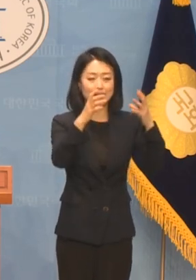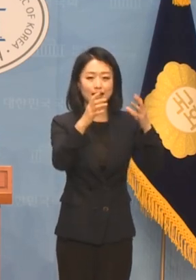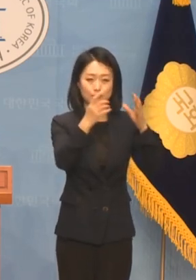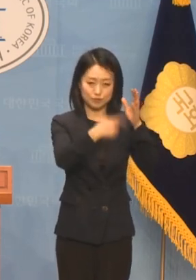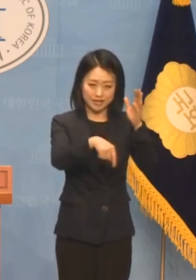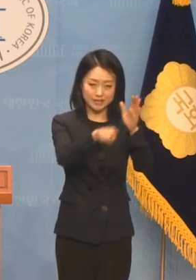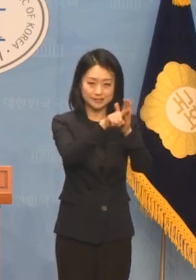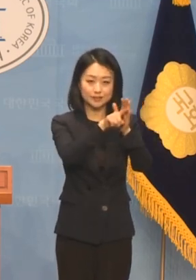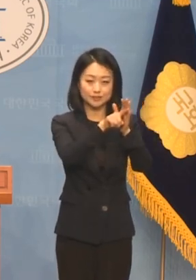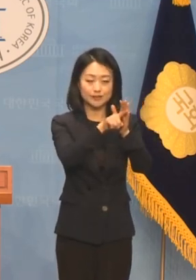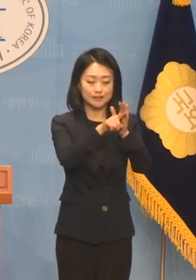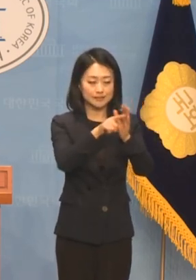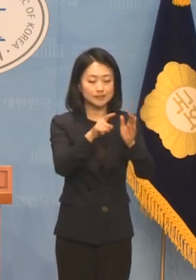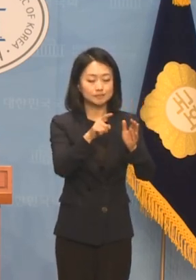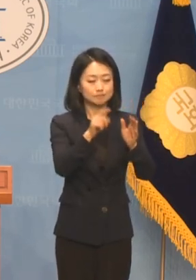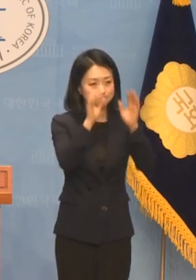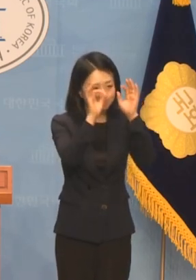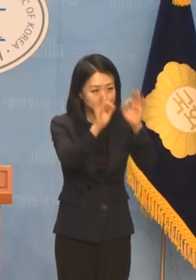살겠다라고 덧붙였습니다.